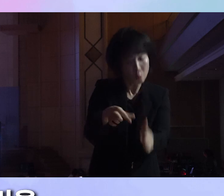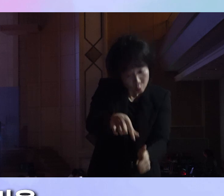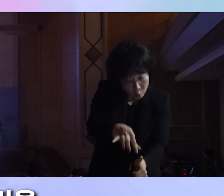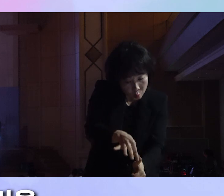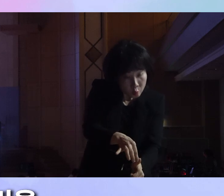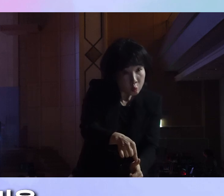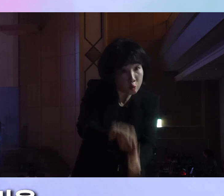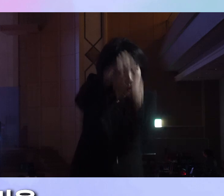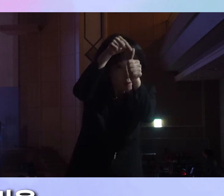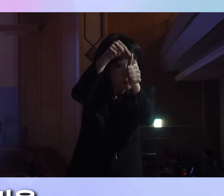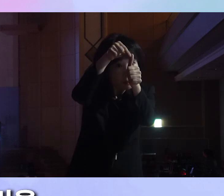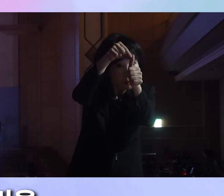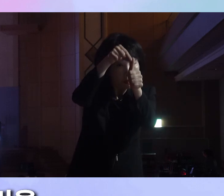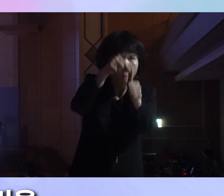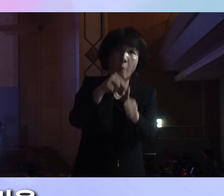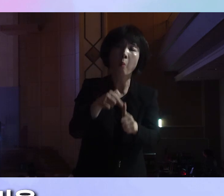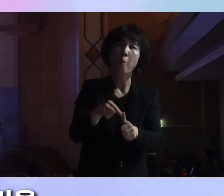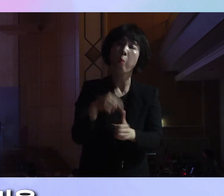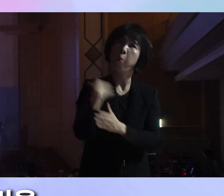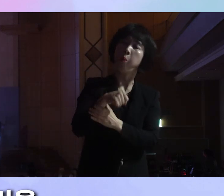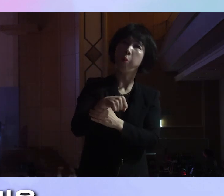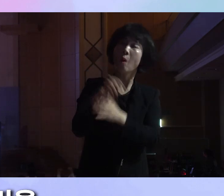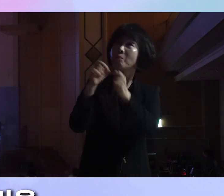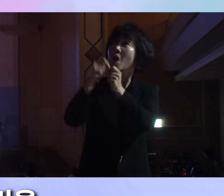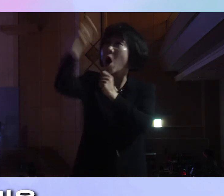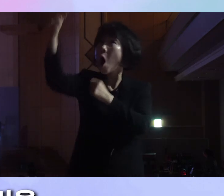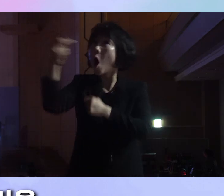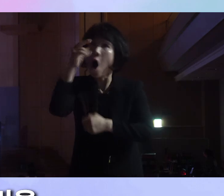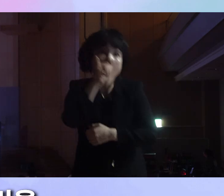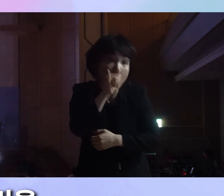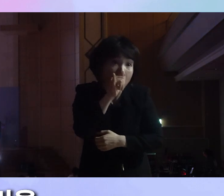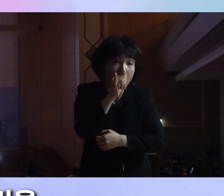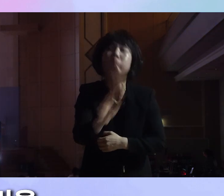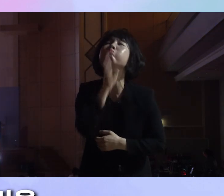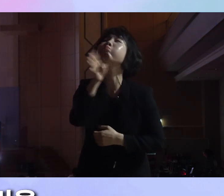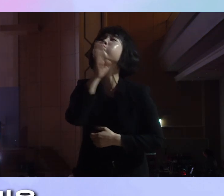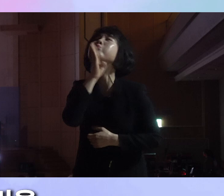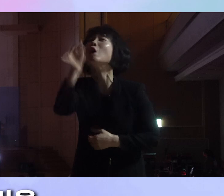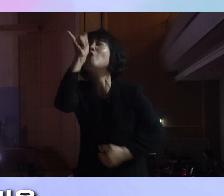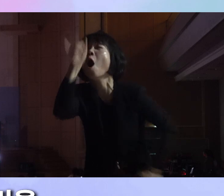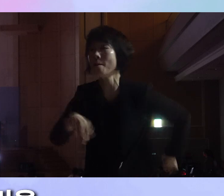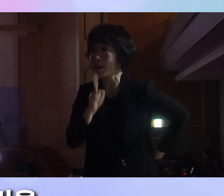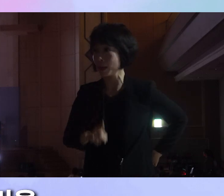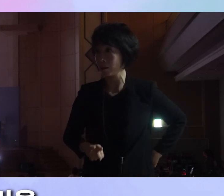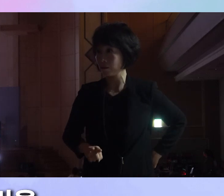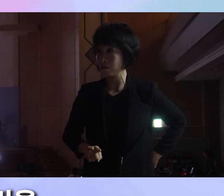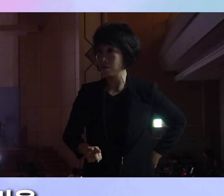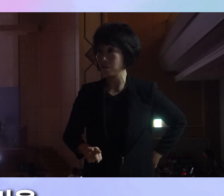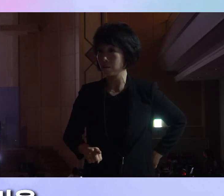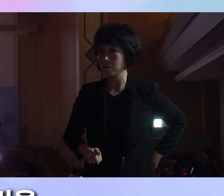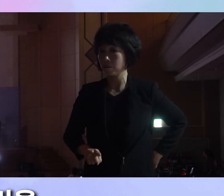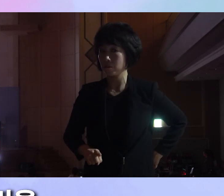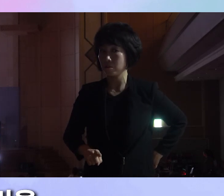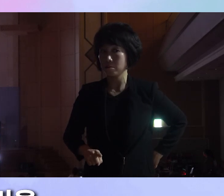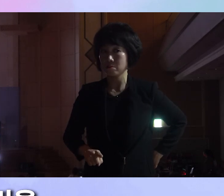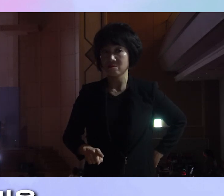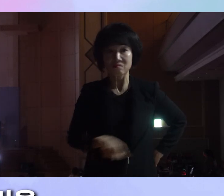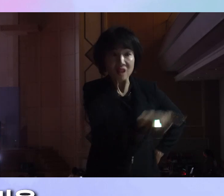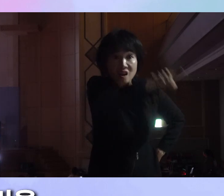진짜로 있어? 호민관님, 그런데 예수가 죽은 그날 너희는 다